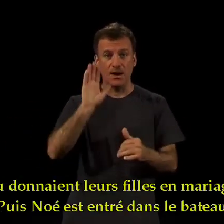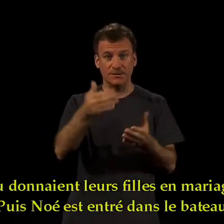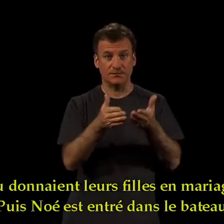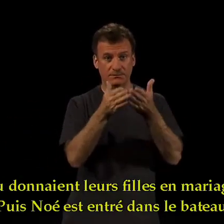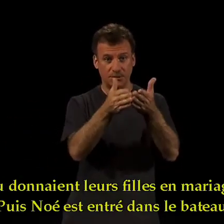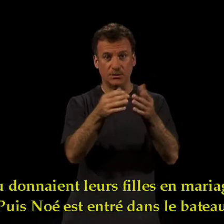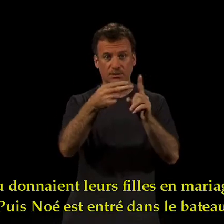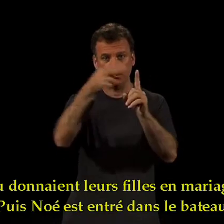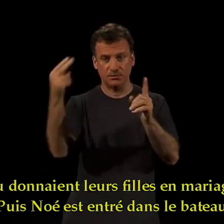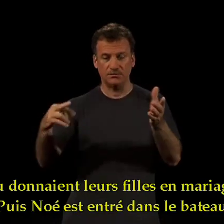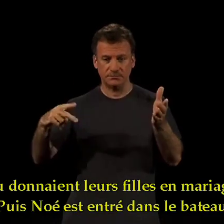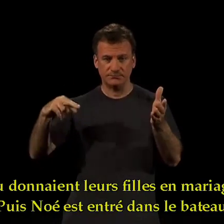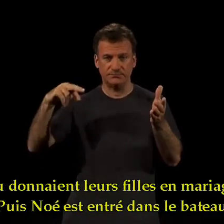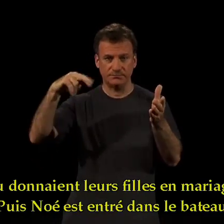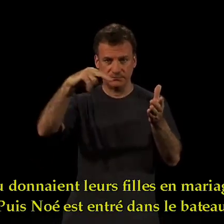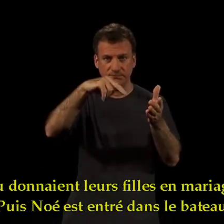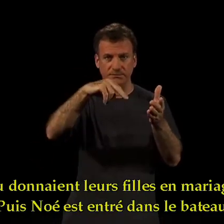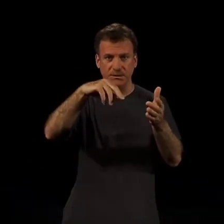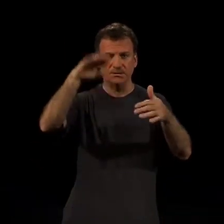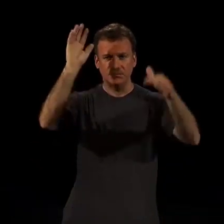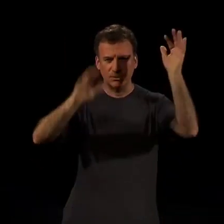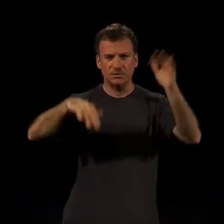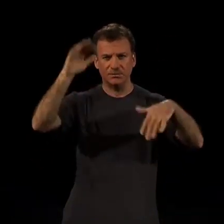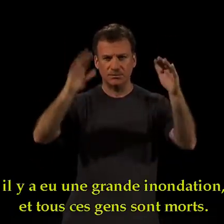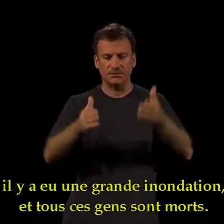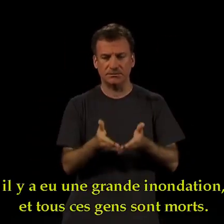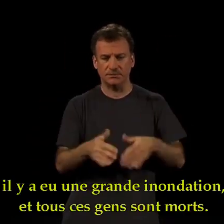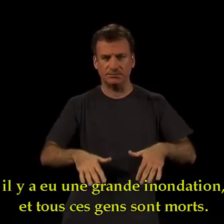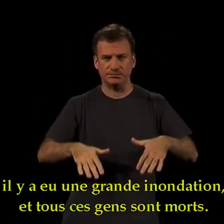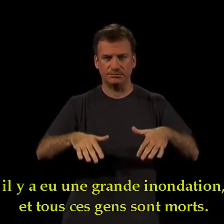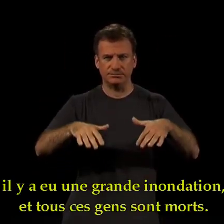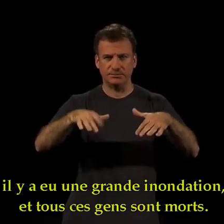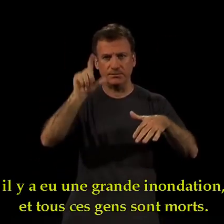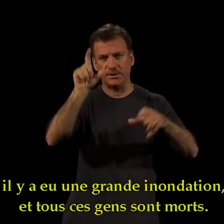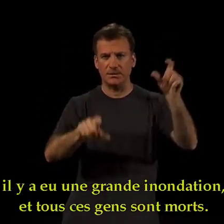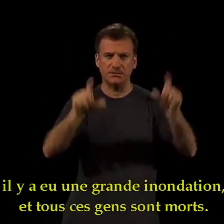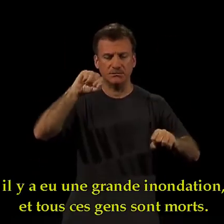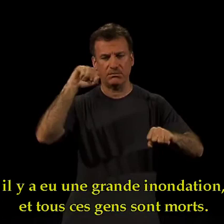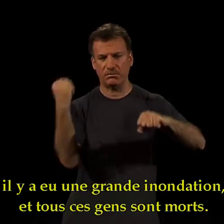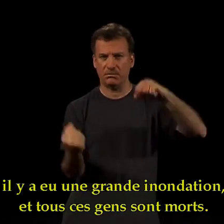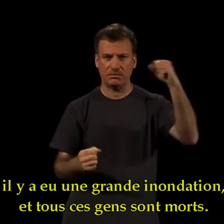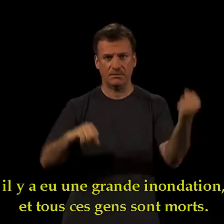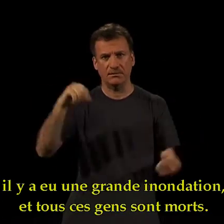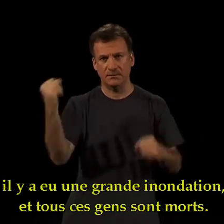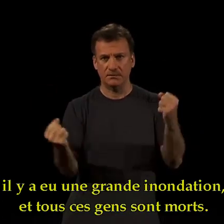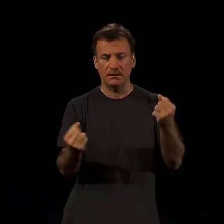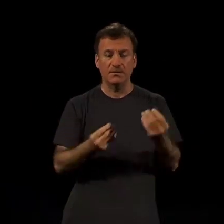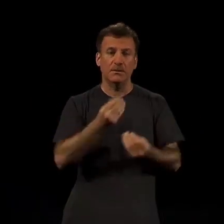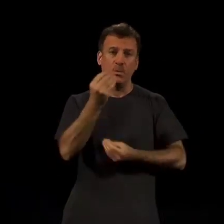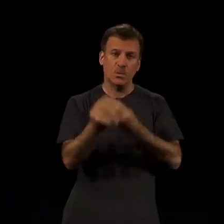Puis Noé est entré dans le bateau. Il y a eu une grande inondation et tous ces gens sont morts. Ou bien il se